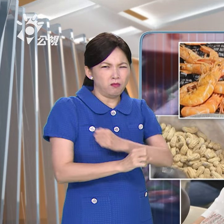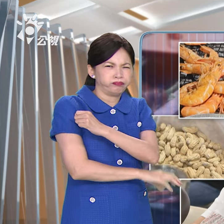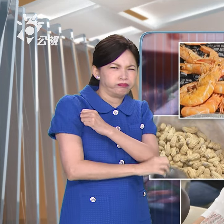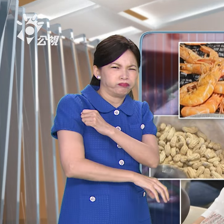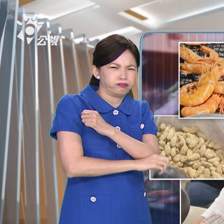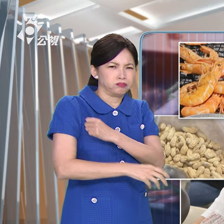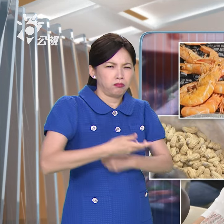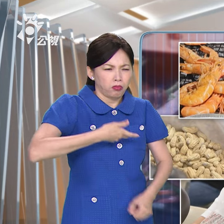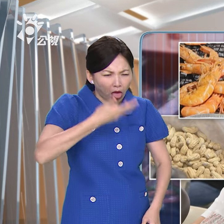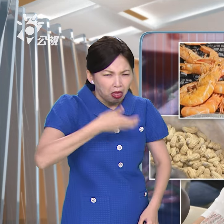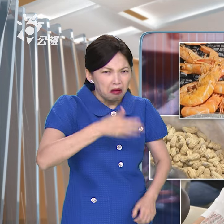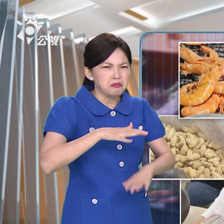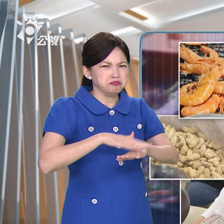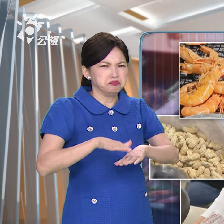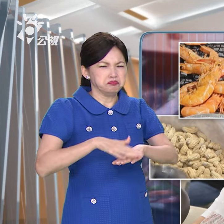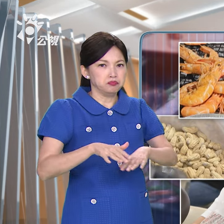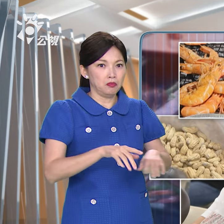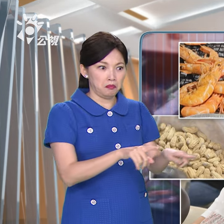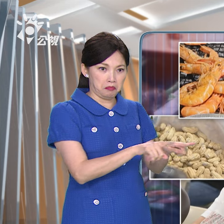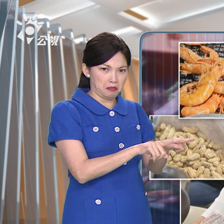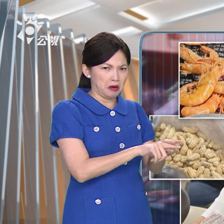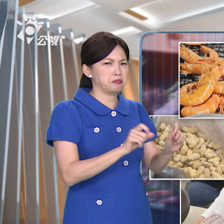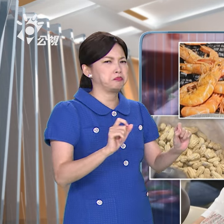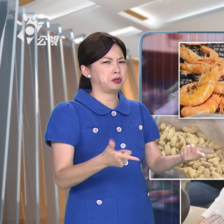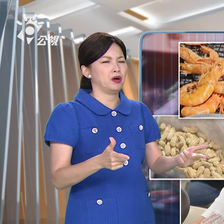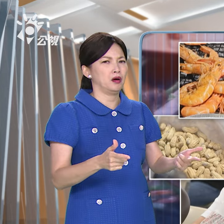状，常被误诊为肠胃炎。